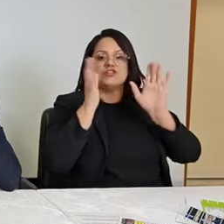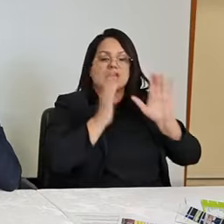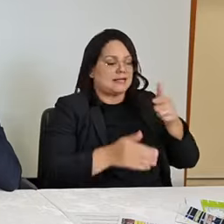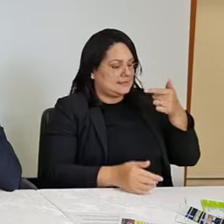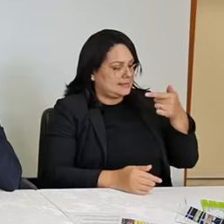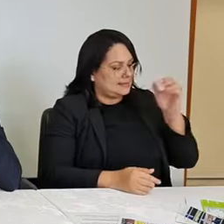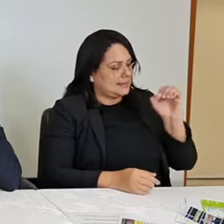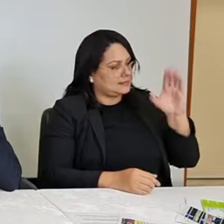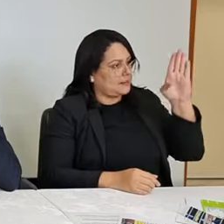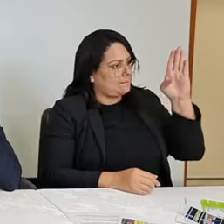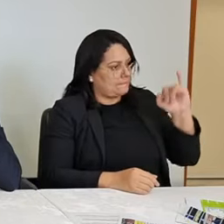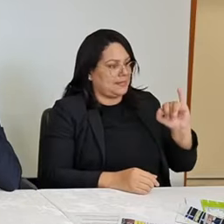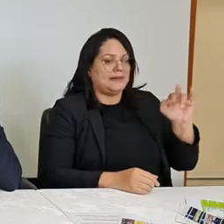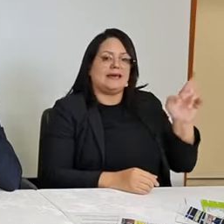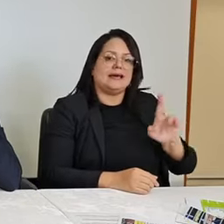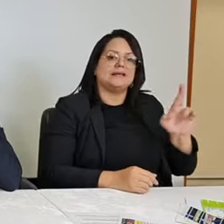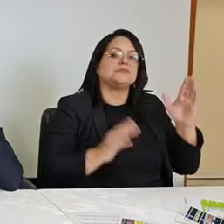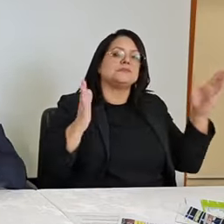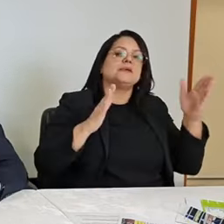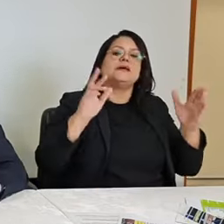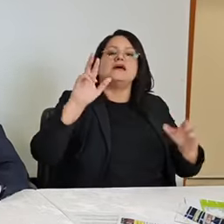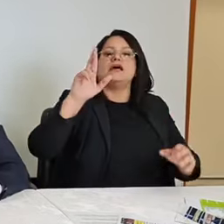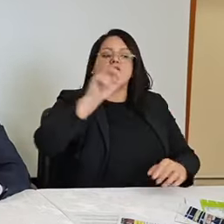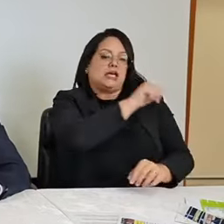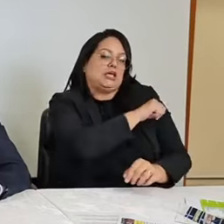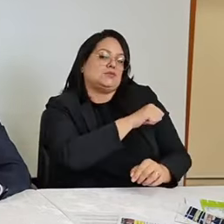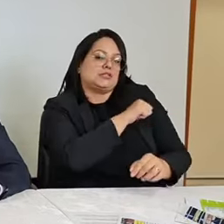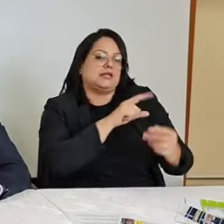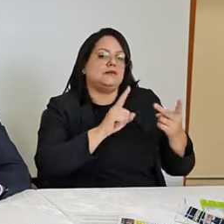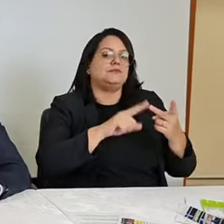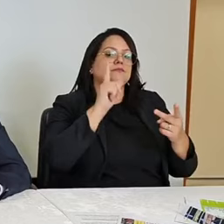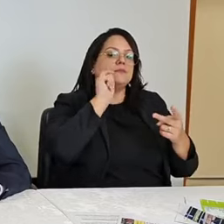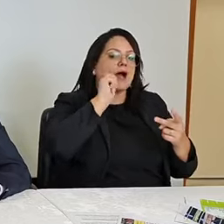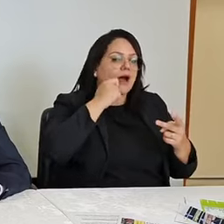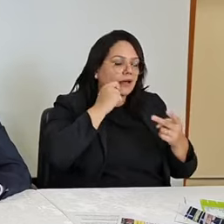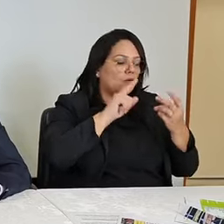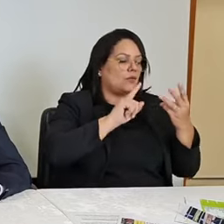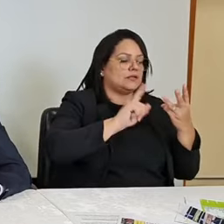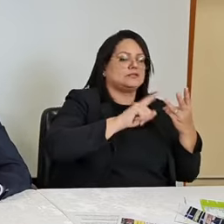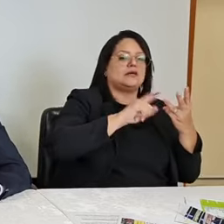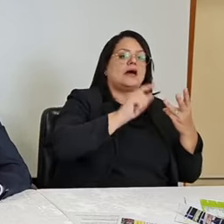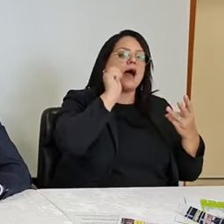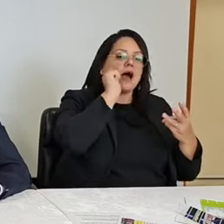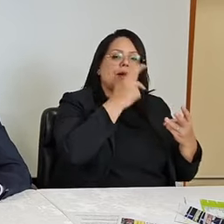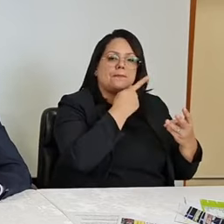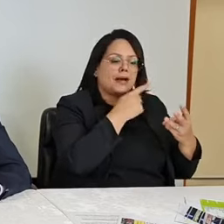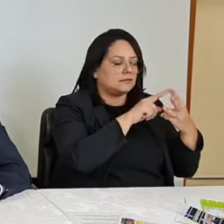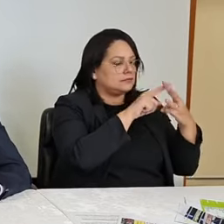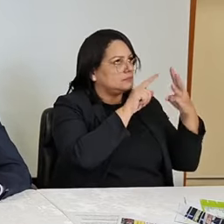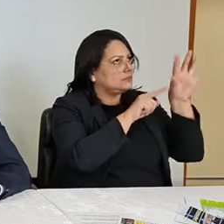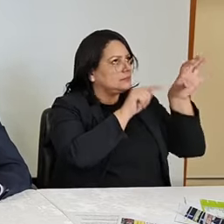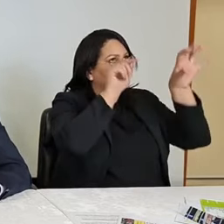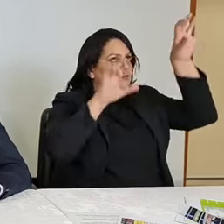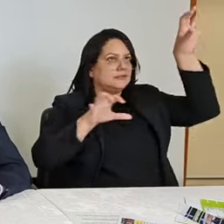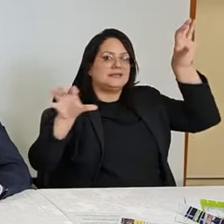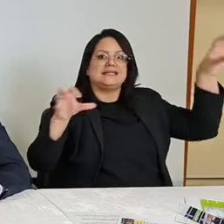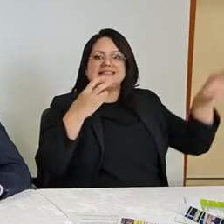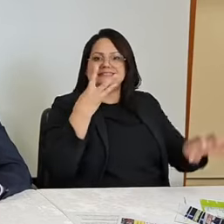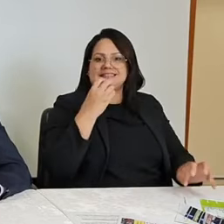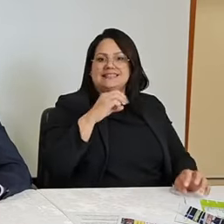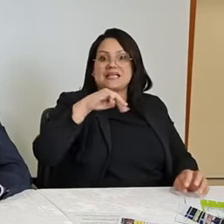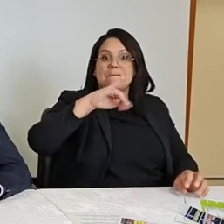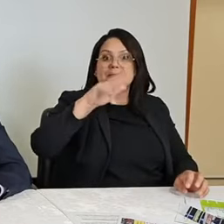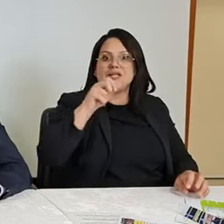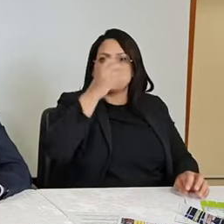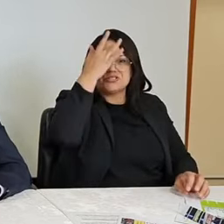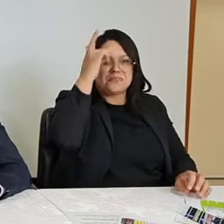R$70 bilhões levantado entre Rio de Janeiro, Alagoas e Amapá. 3 regiões, 3 partidos, 30 milhões de pessoas atendidas.